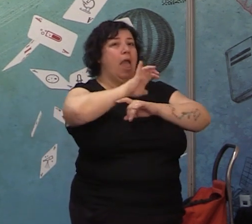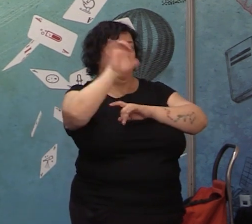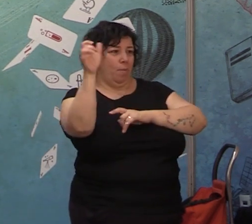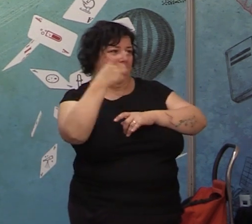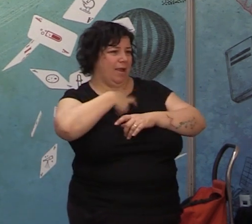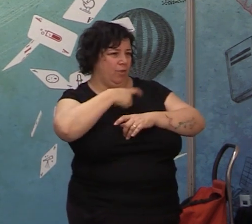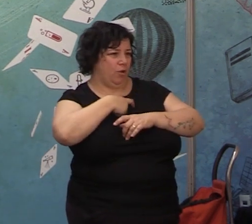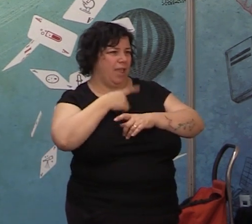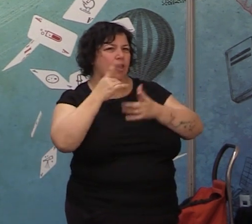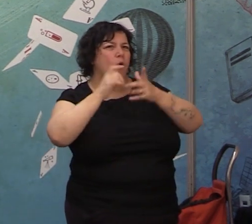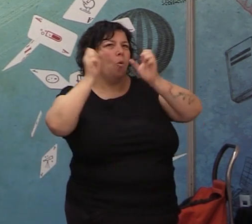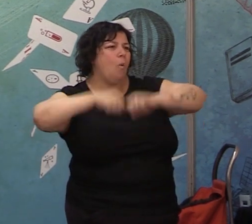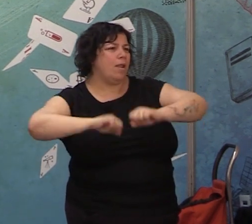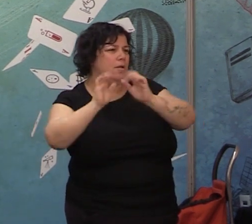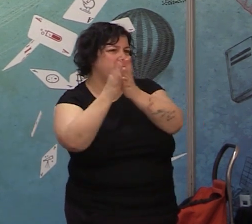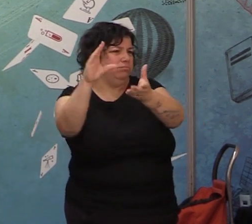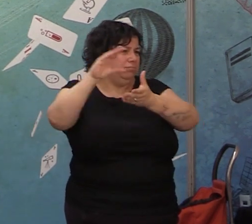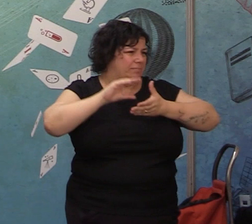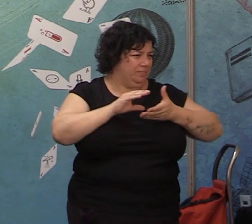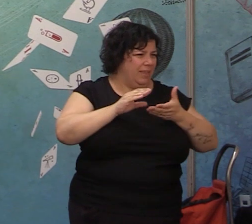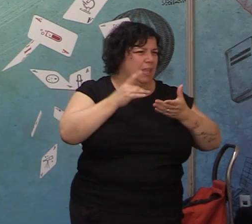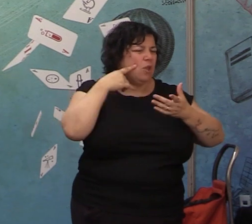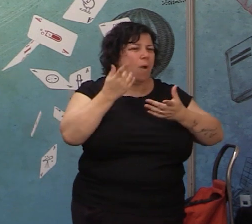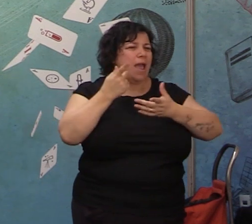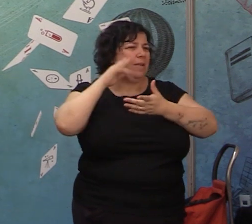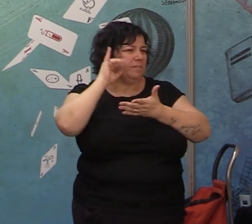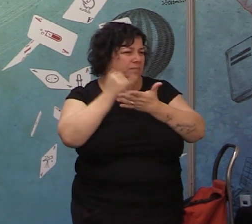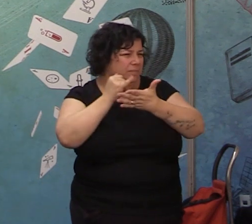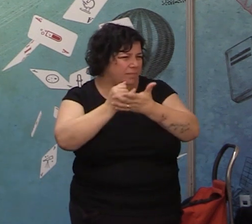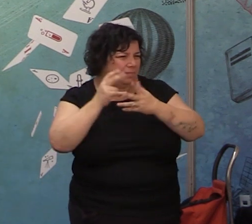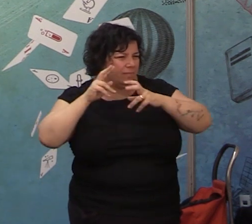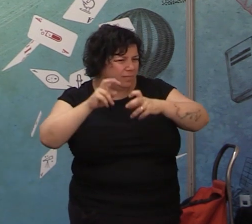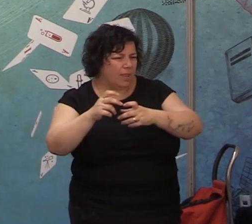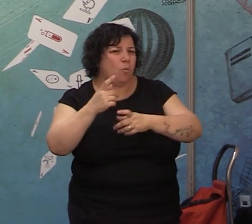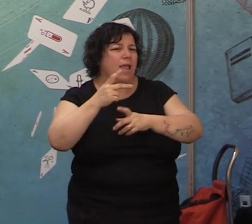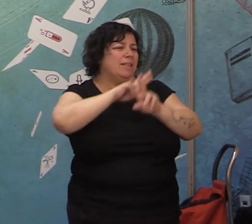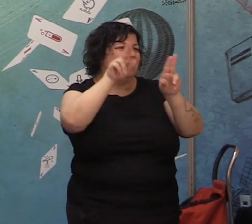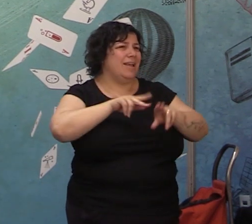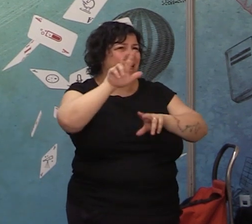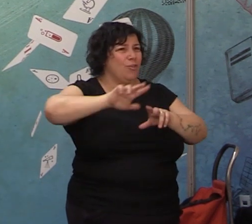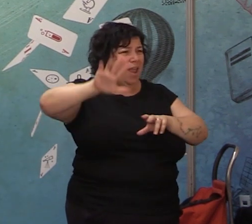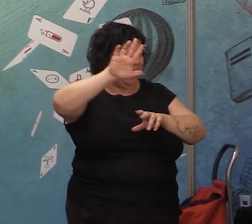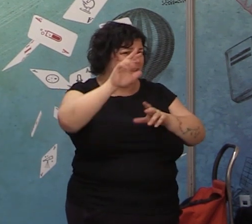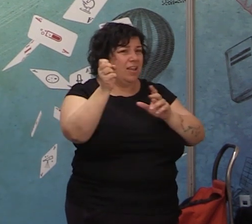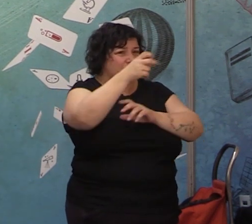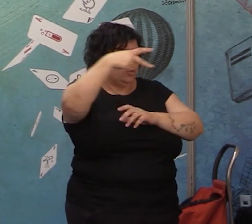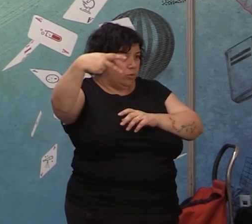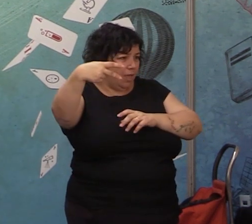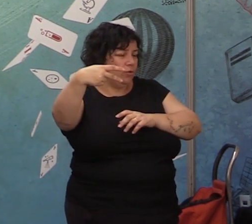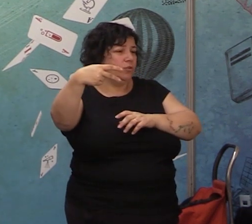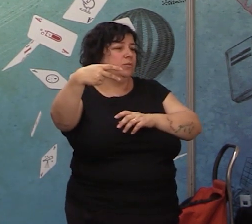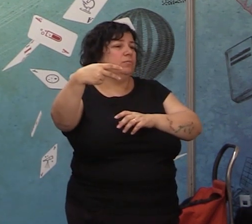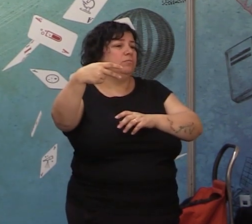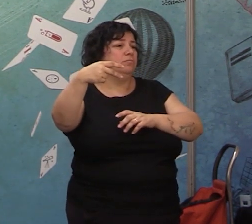Cardiología, pues en función de unos ensayos clínicos que se hacen a nivel internacional, esos resultados